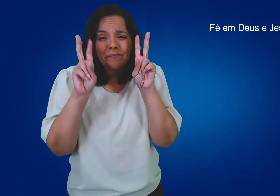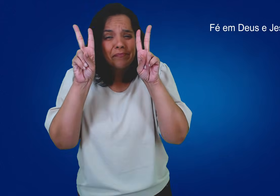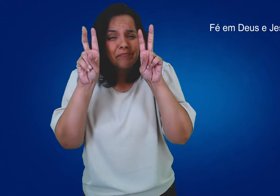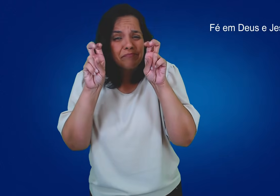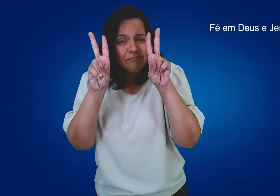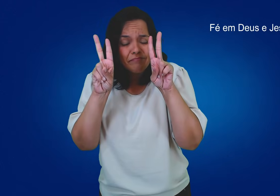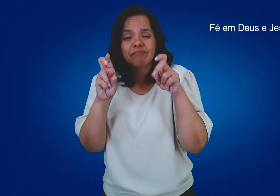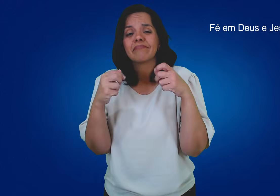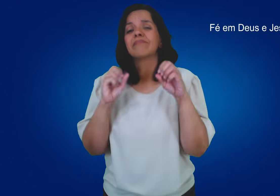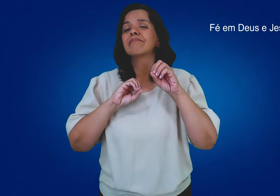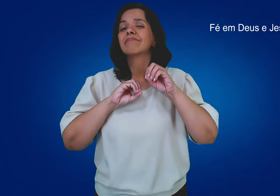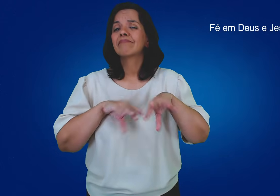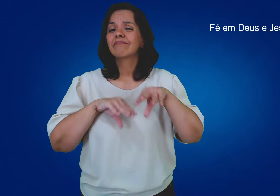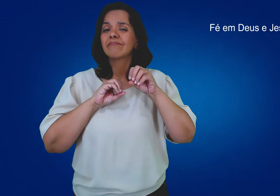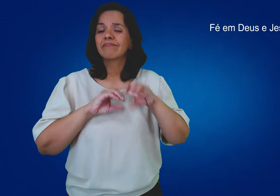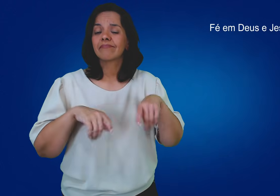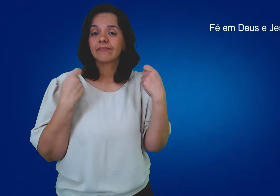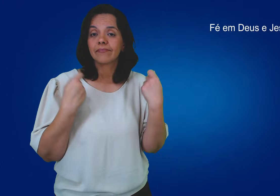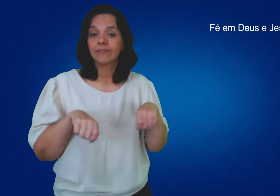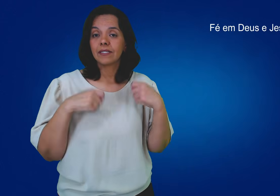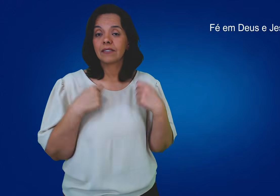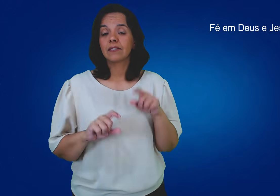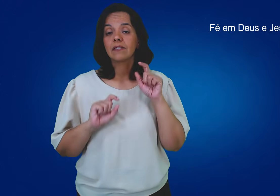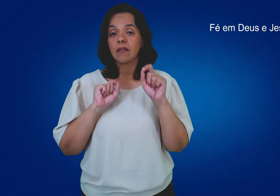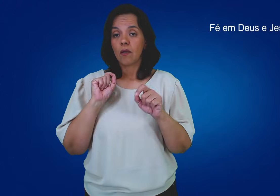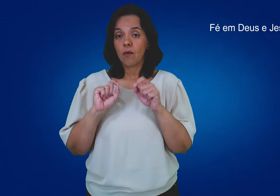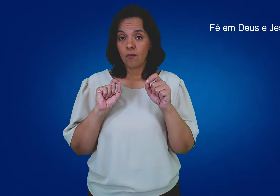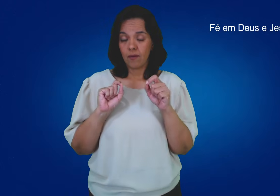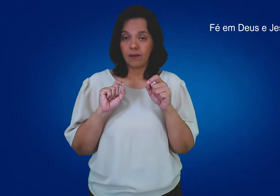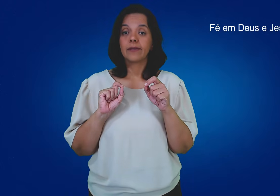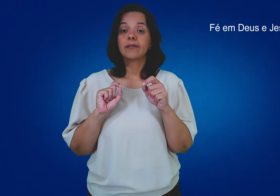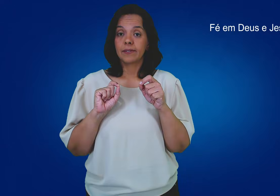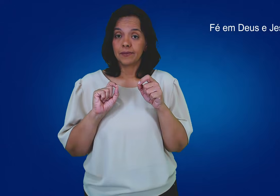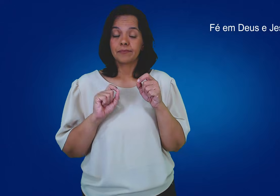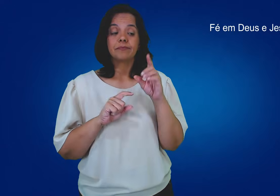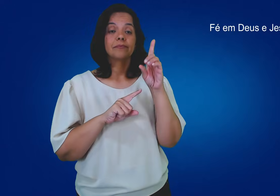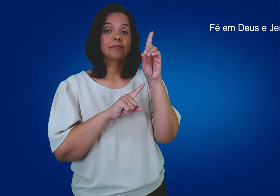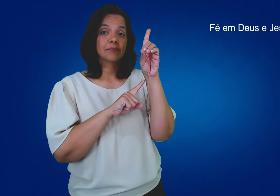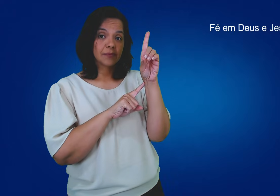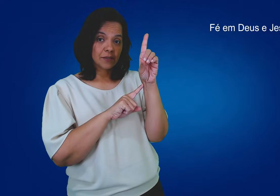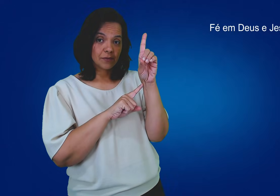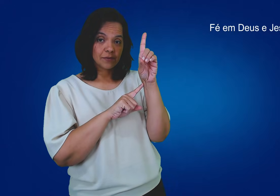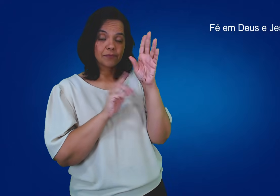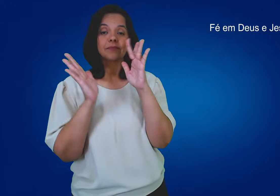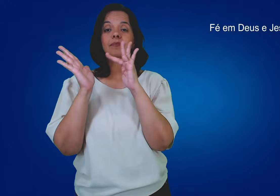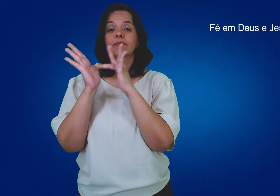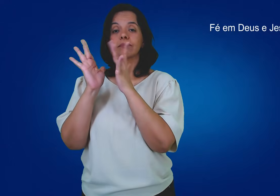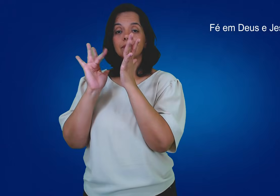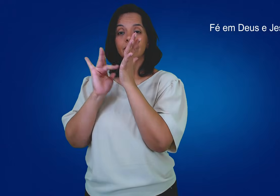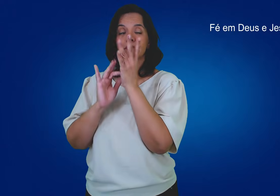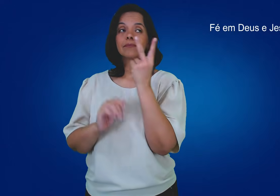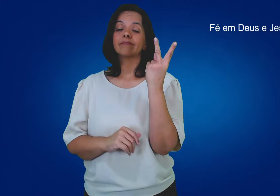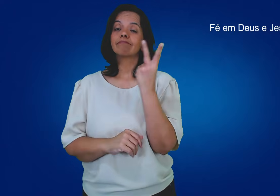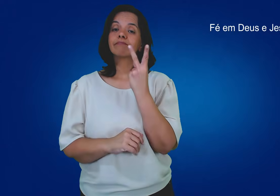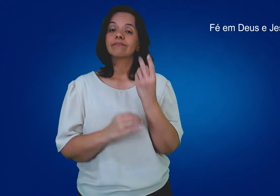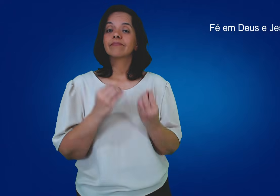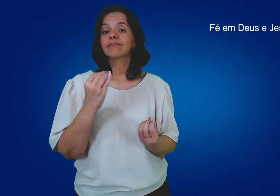primeira delas, muito importante, é ensinar sobre Deus e sobre